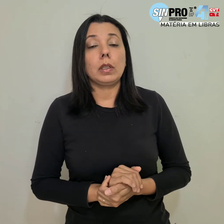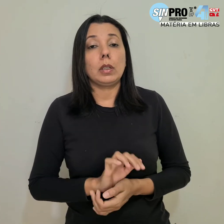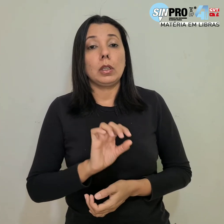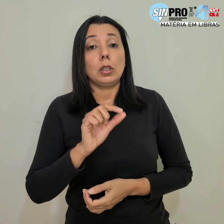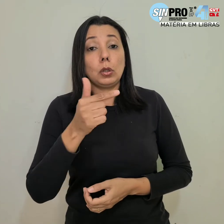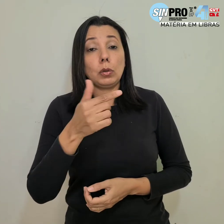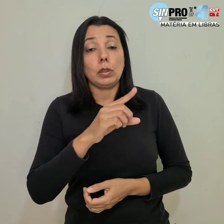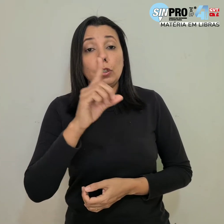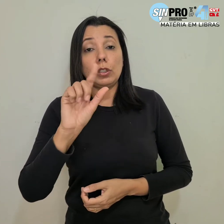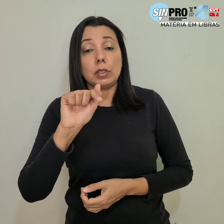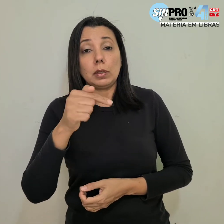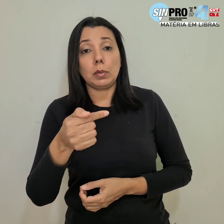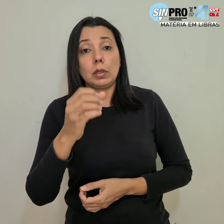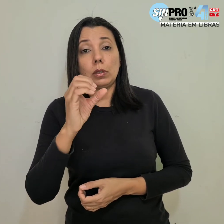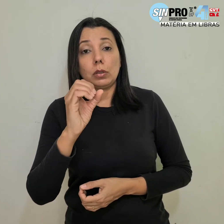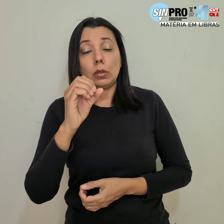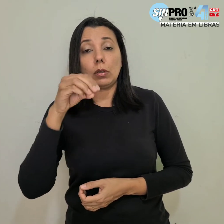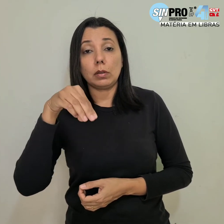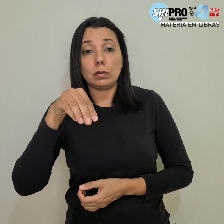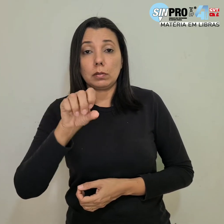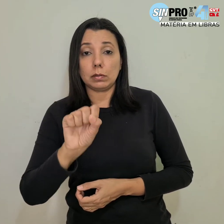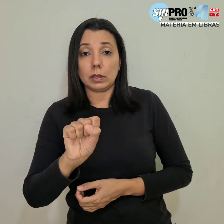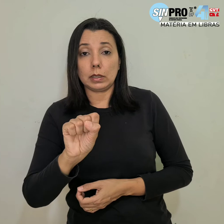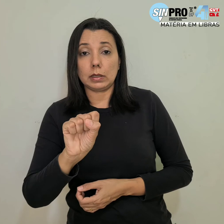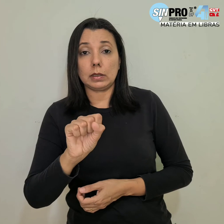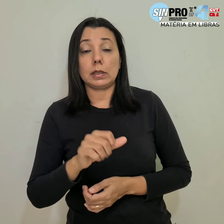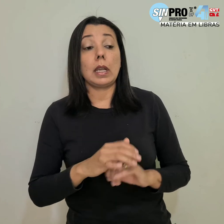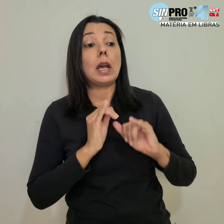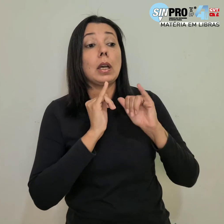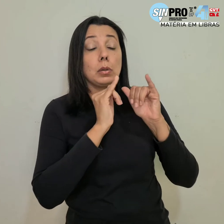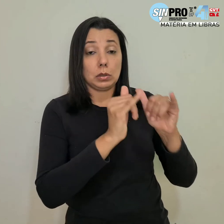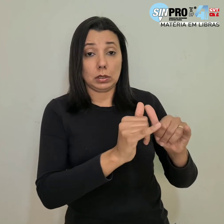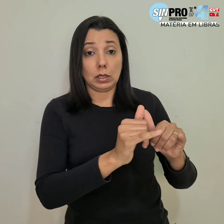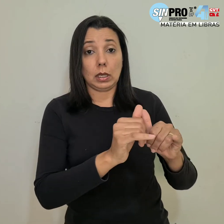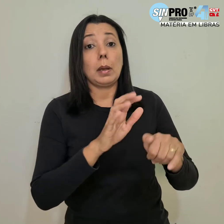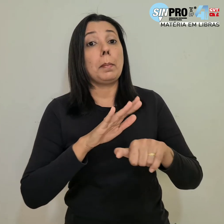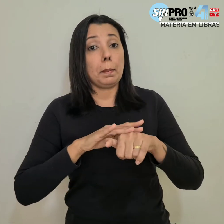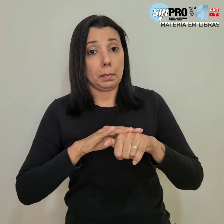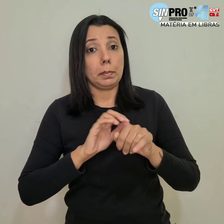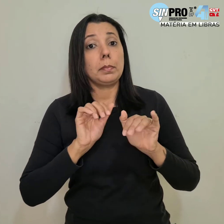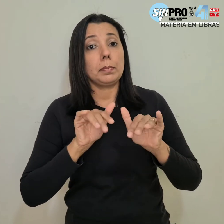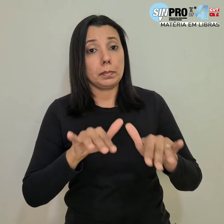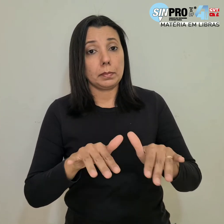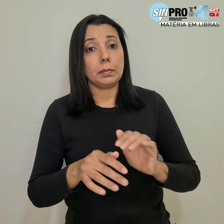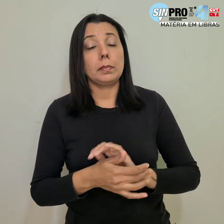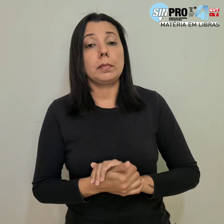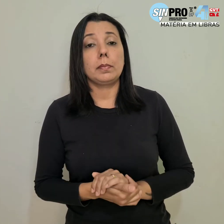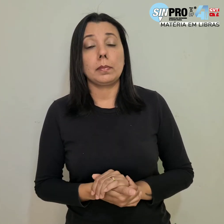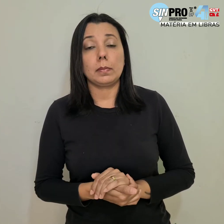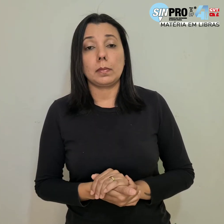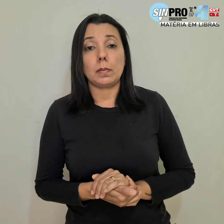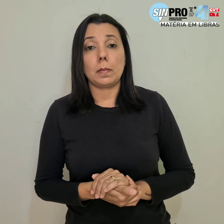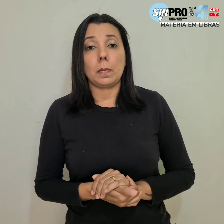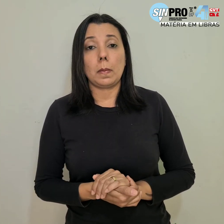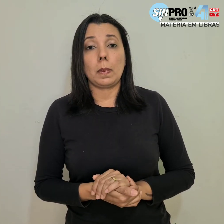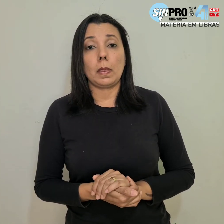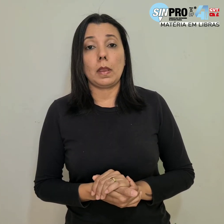apenas 2 dias depois da Organização Mundial de Saúde anunciá-lo como uma pandemia, a pasta